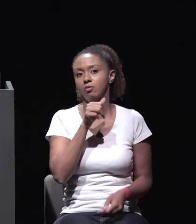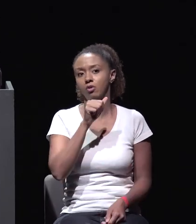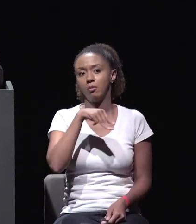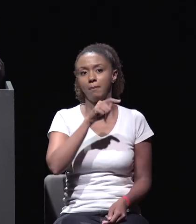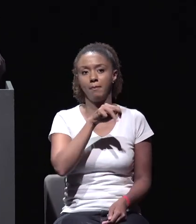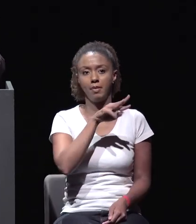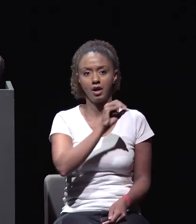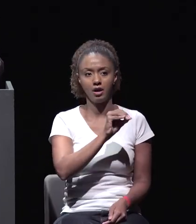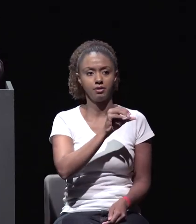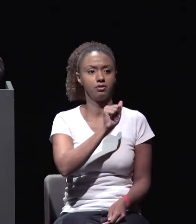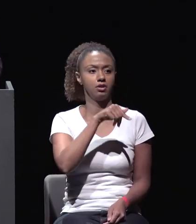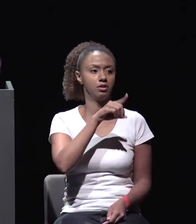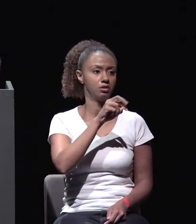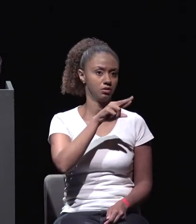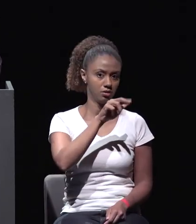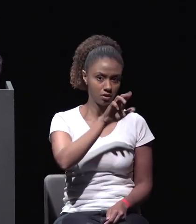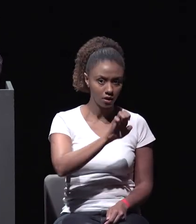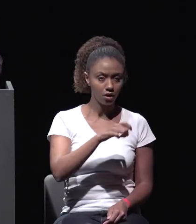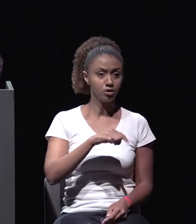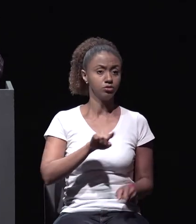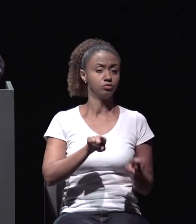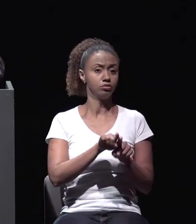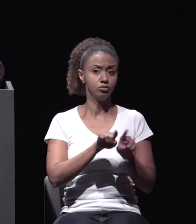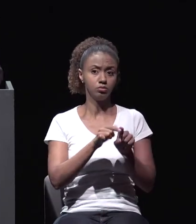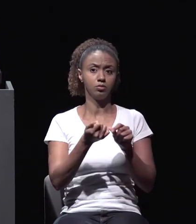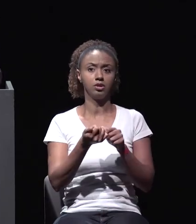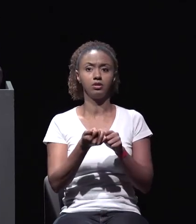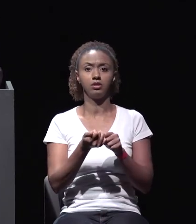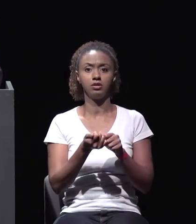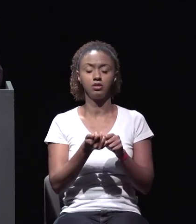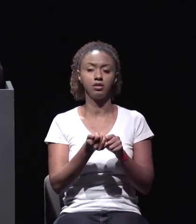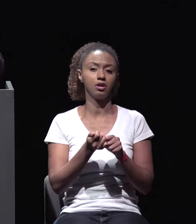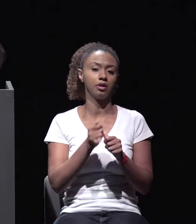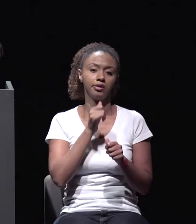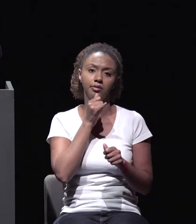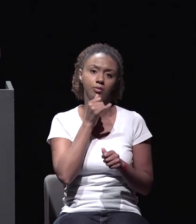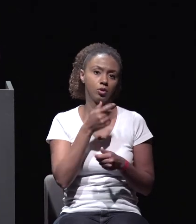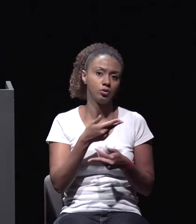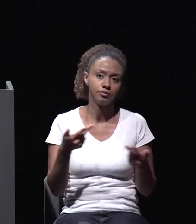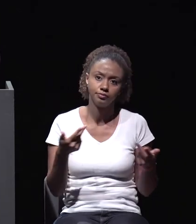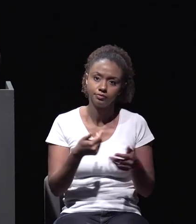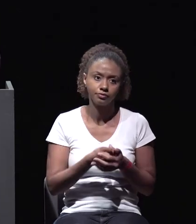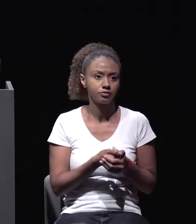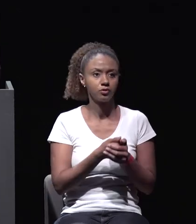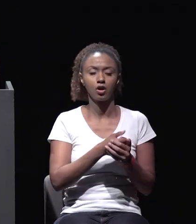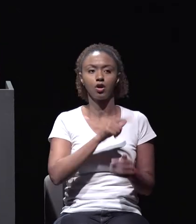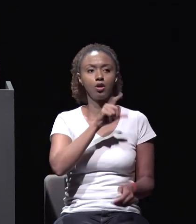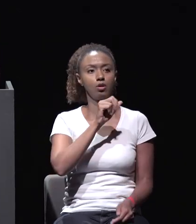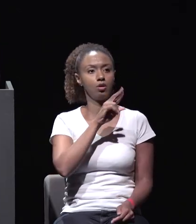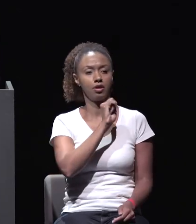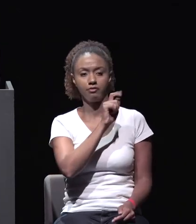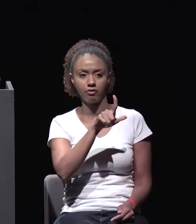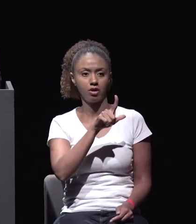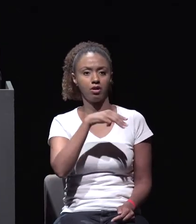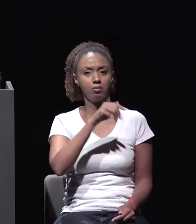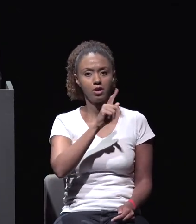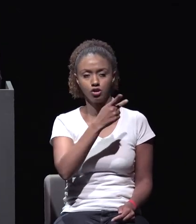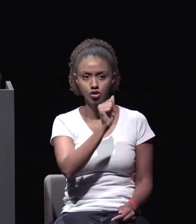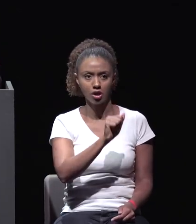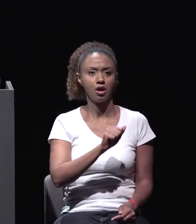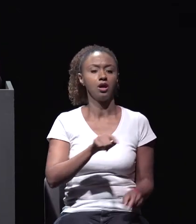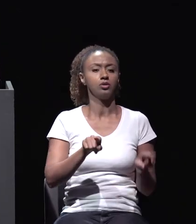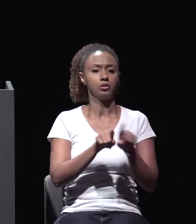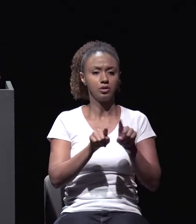gente vê também mais tarde todo o trabalho do olival gomes machado então mais tarde a professora míriam ribeiro